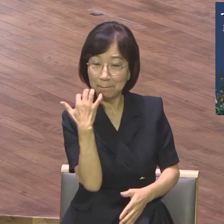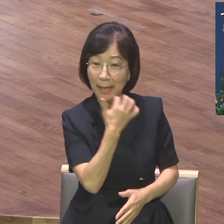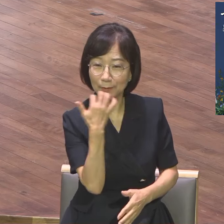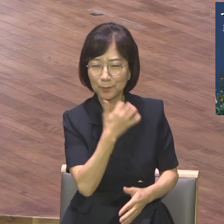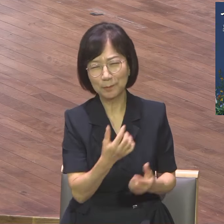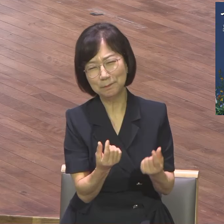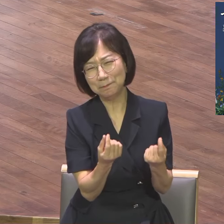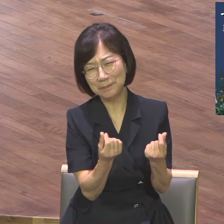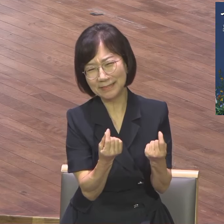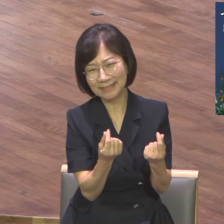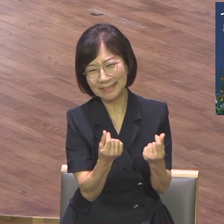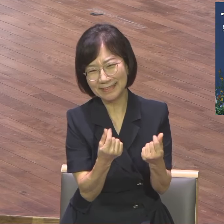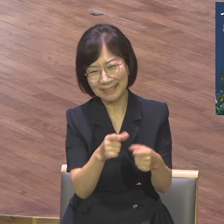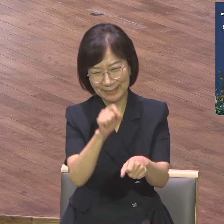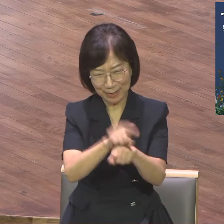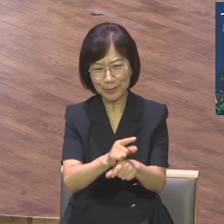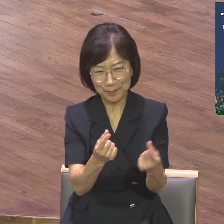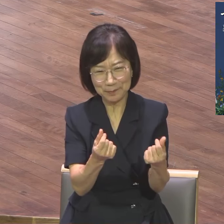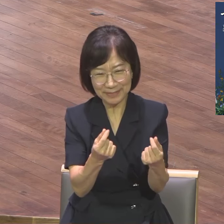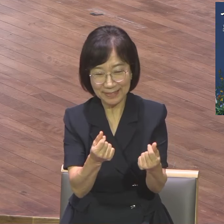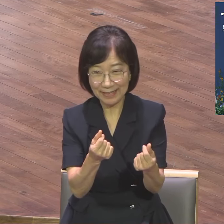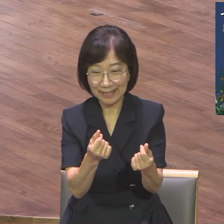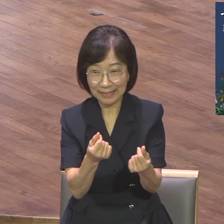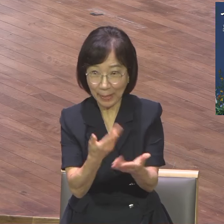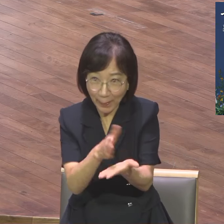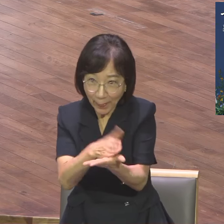한다고 자부하는 제자 베드로인데